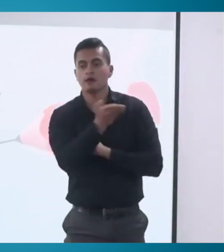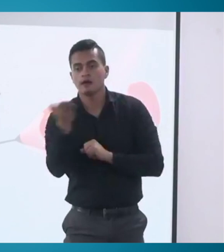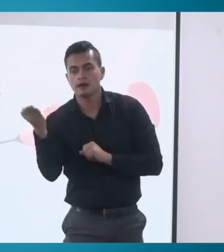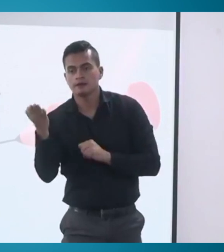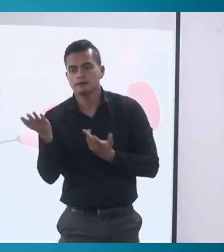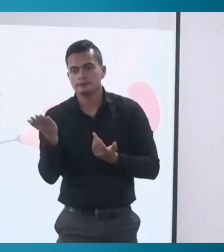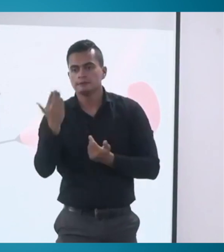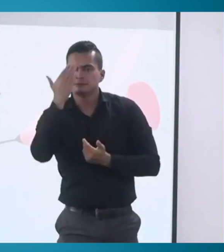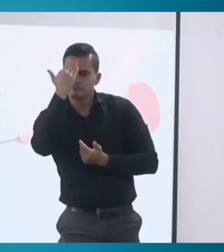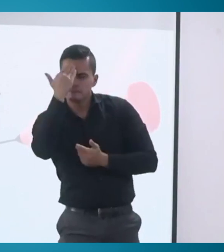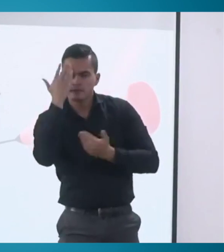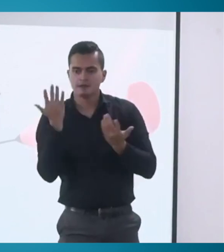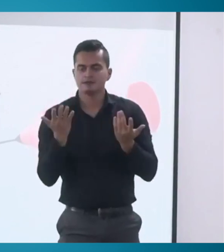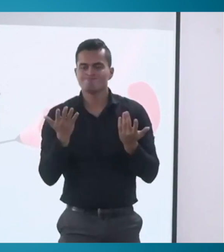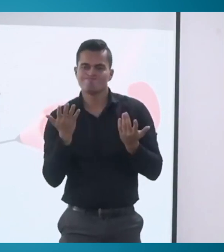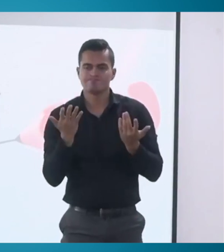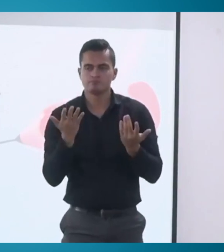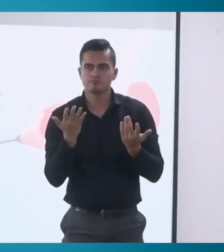Gracias.